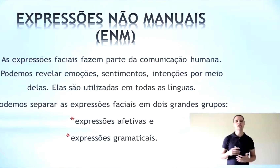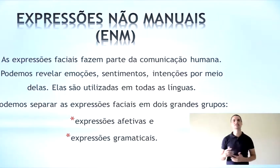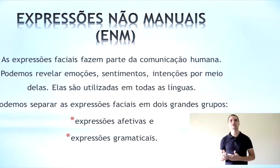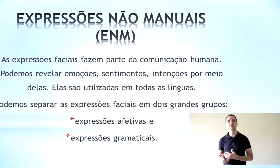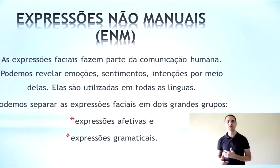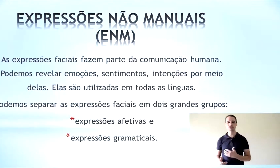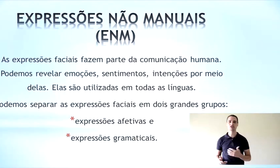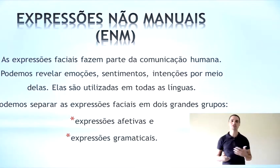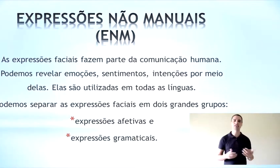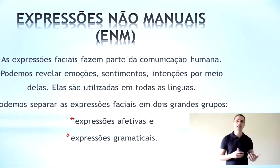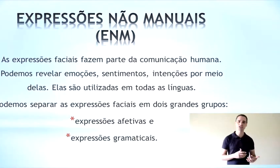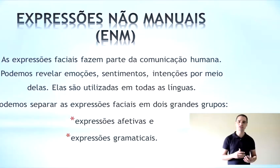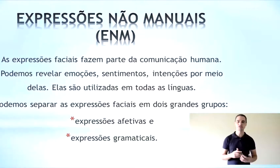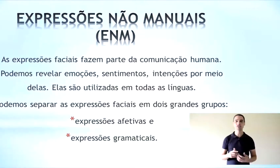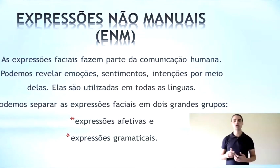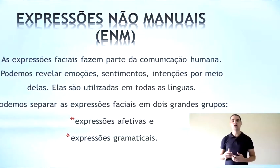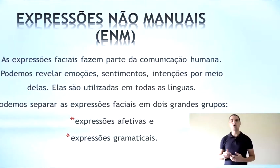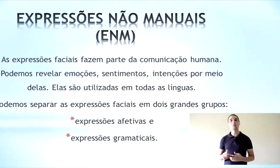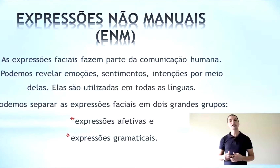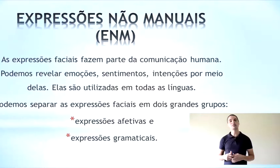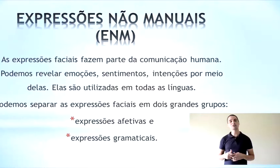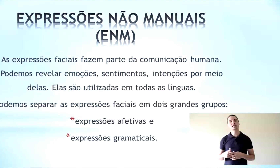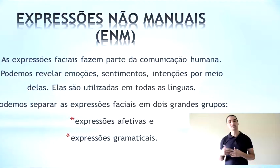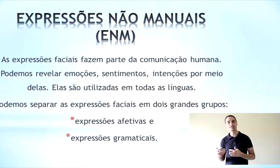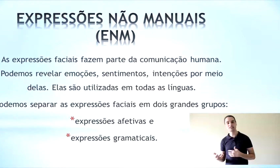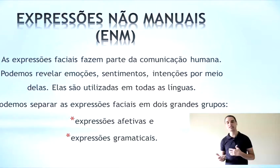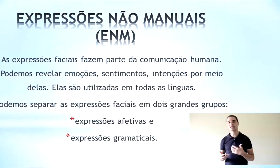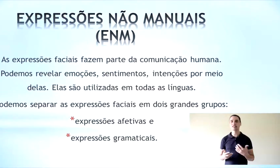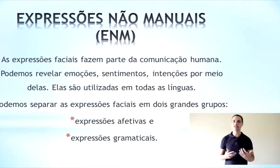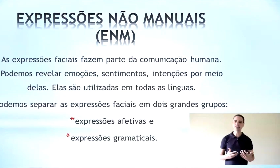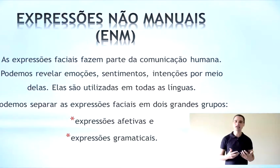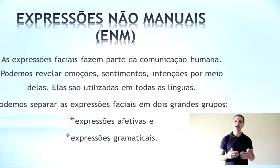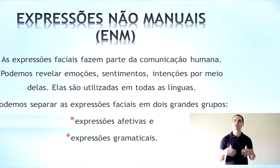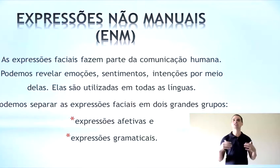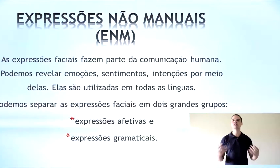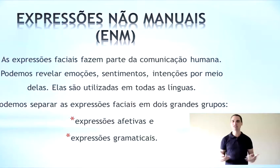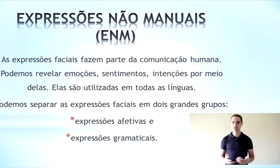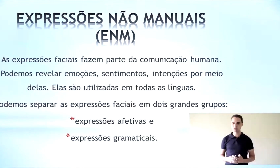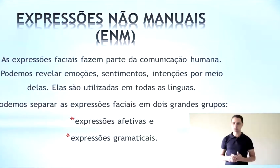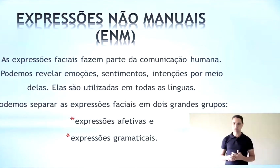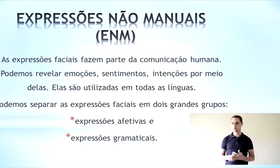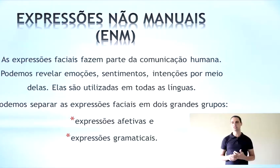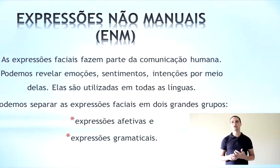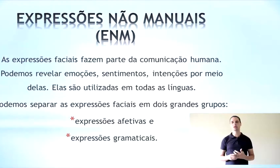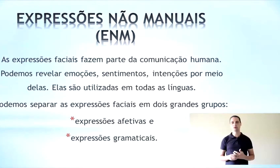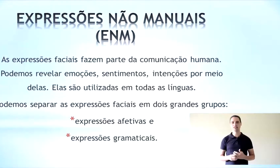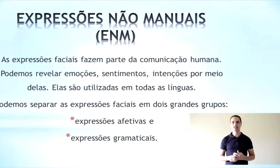frases afirmativas, negativas, ou para demonstrar tristeza, alegria, nós já fazemos expressões não manuais.